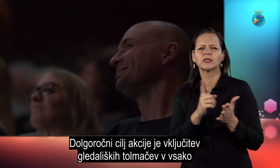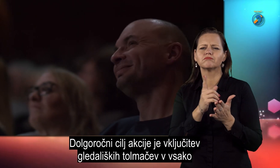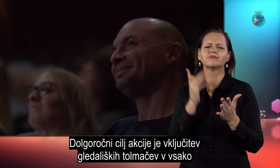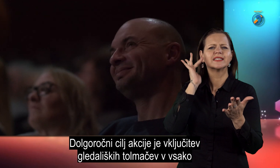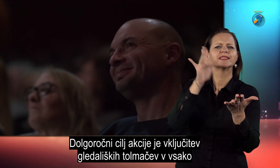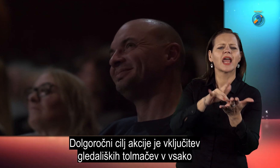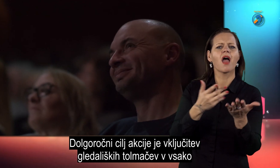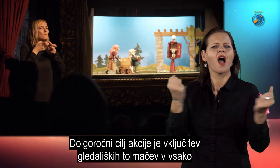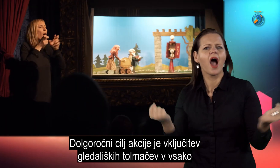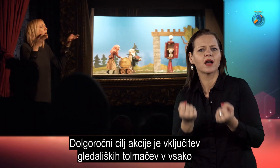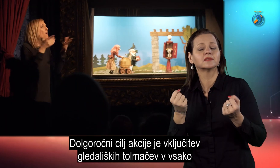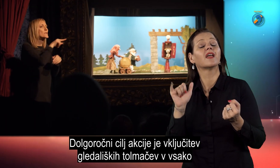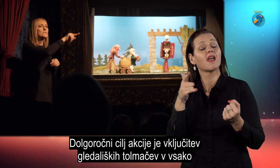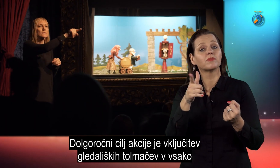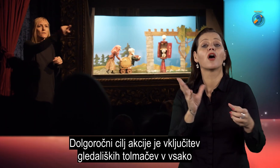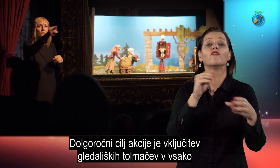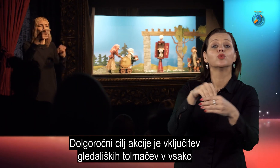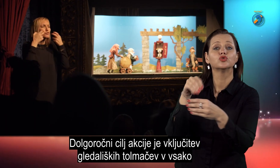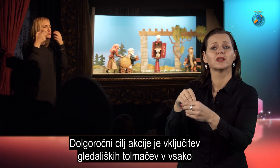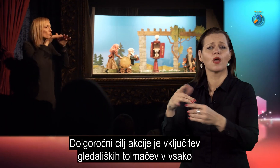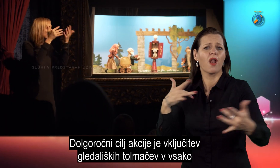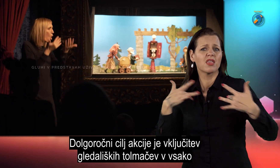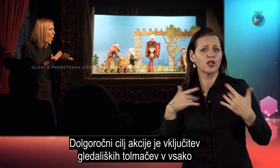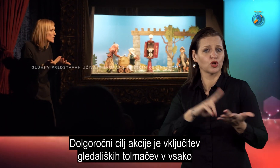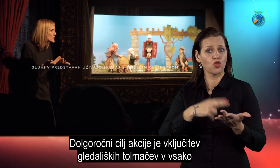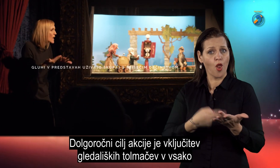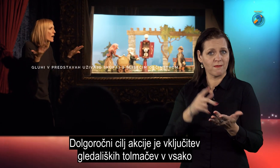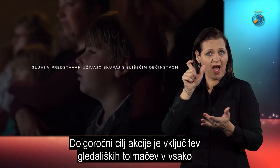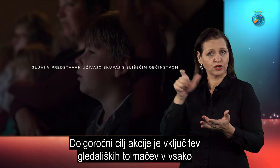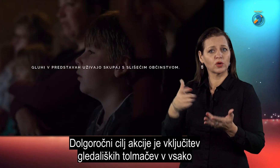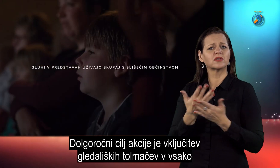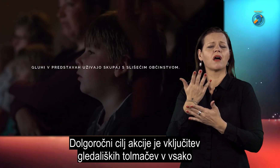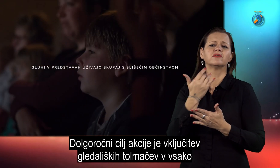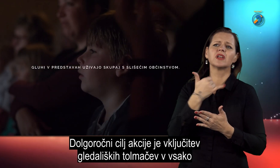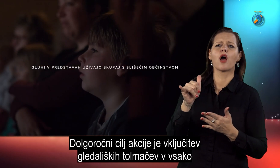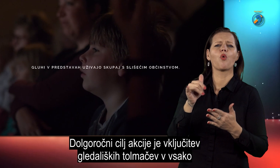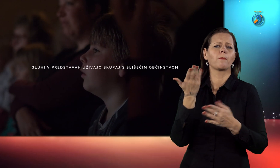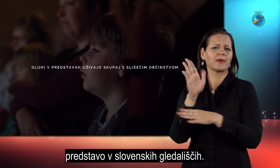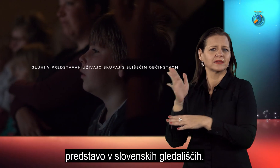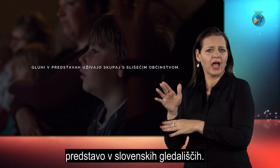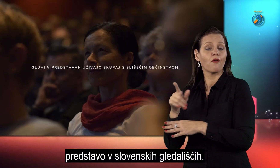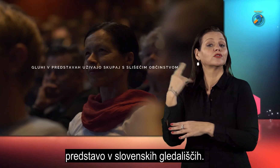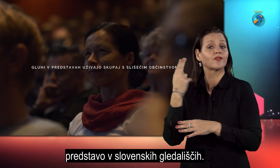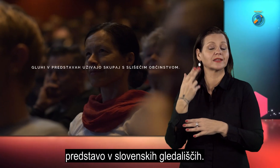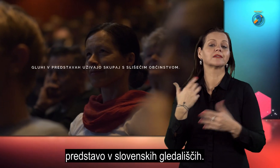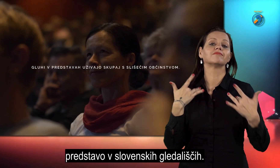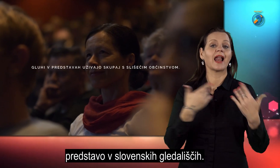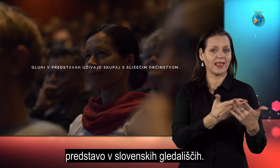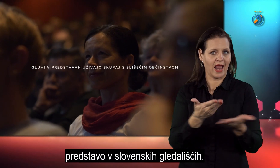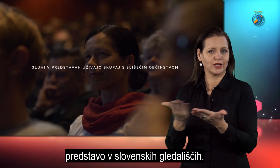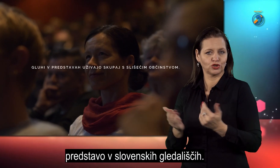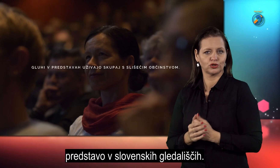Dolgoročni cilj akcije je vključitev gledaliških tolmačev v vsako predstavo v slovenskih gledališčih.